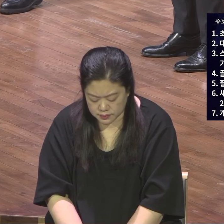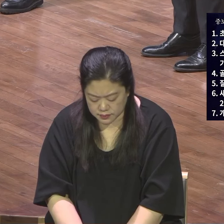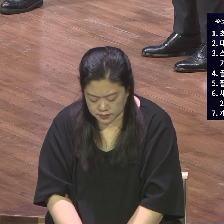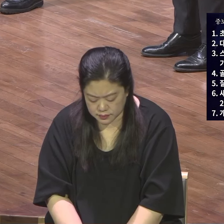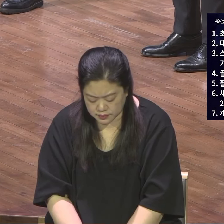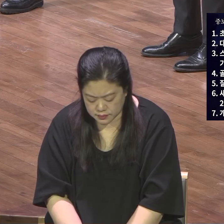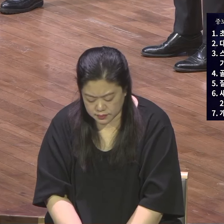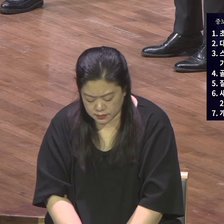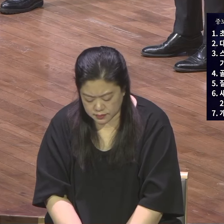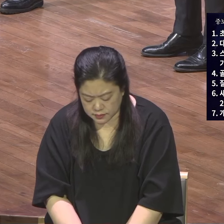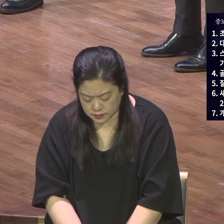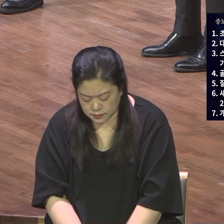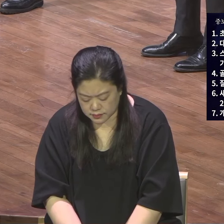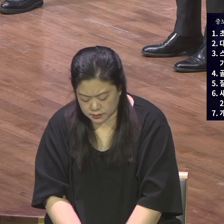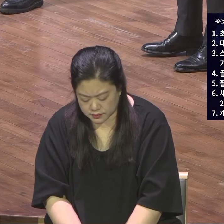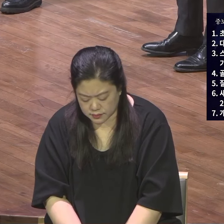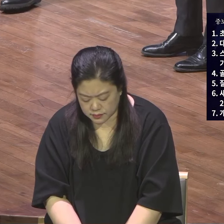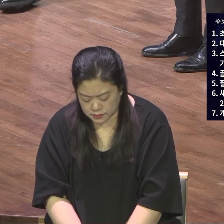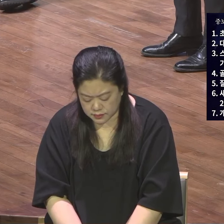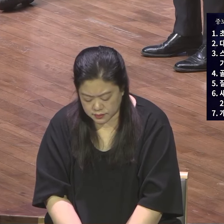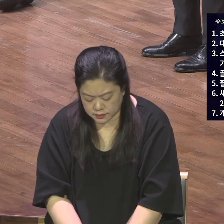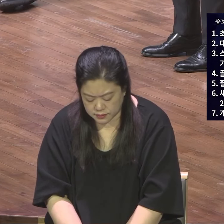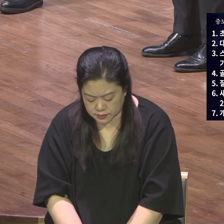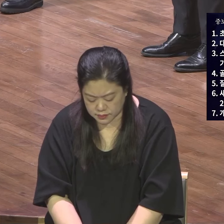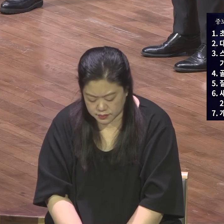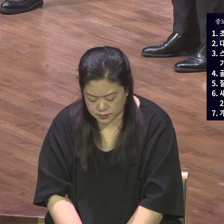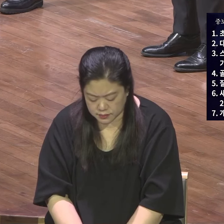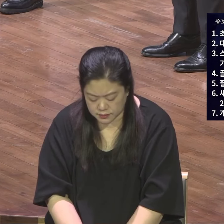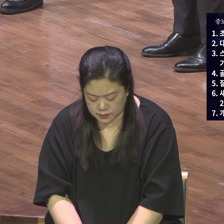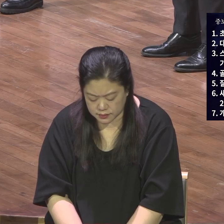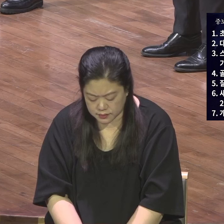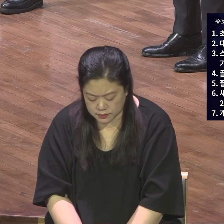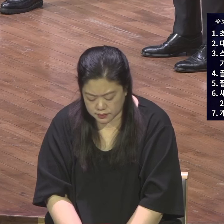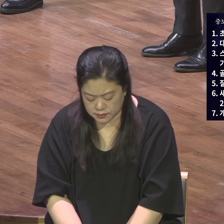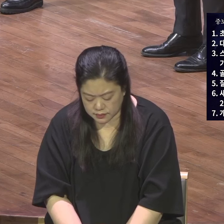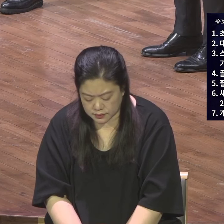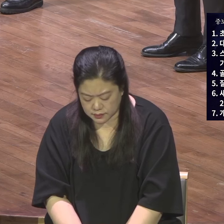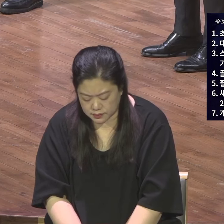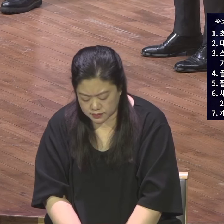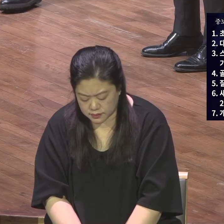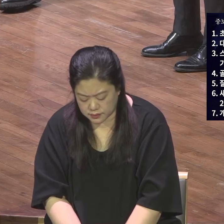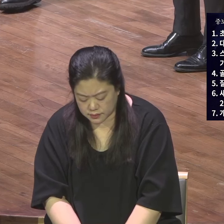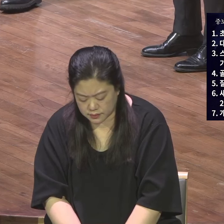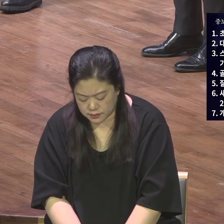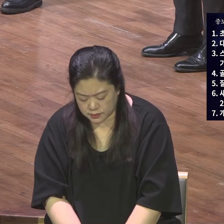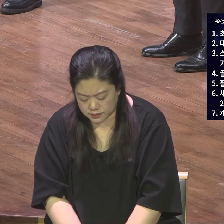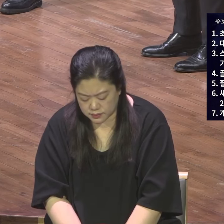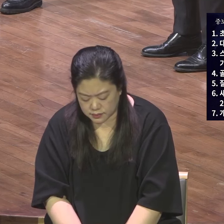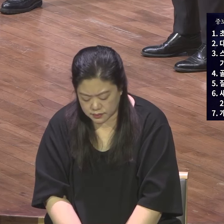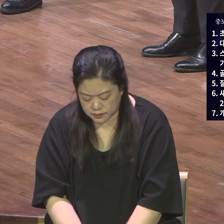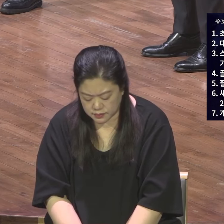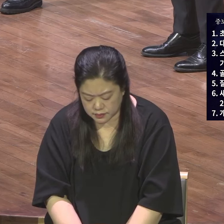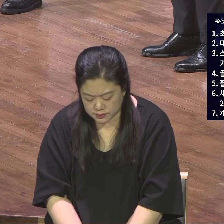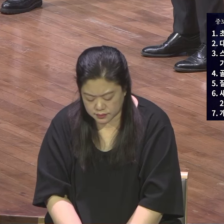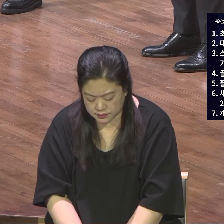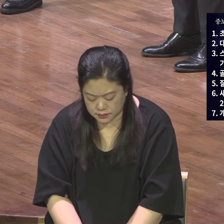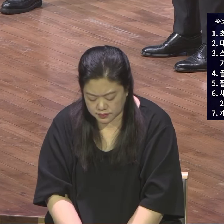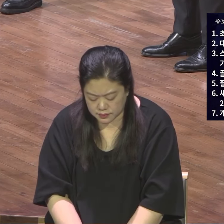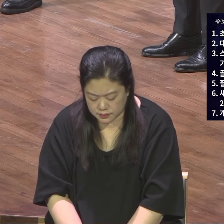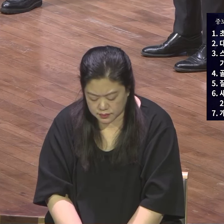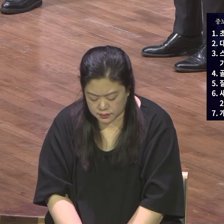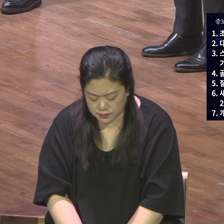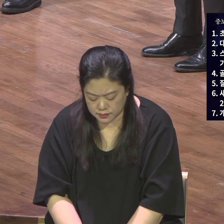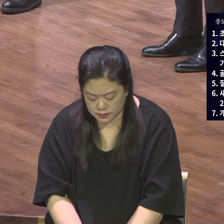도와주시옵시고 하나님께서 작성하신 그 일상의 기원들이 하나님 앞에 나와서 예배들에게 도와주시옵시고 그 예배